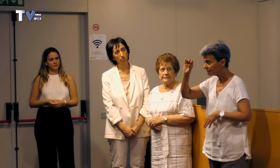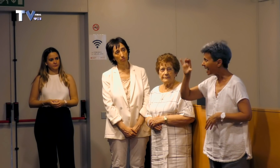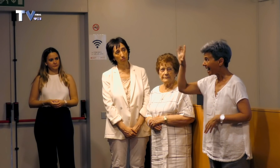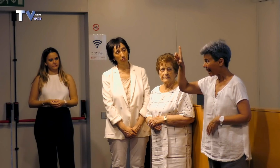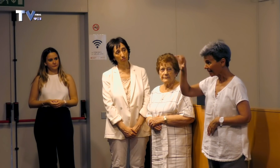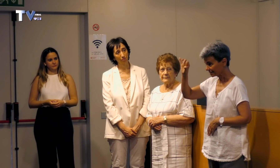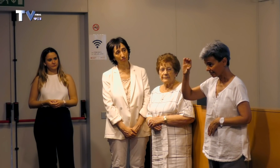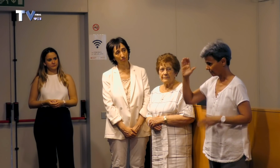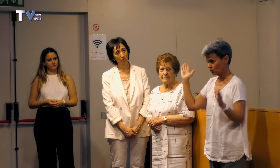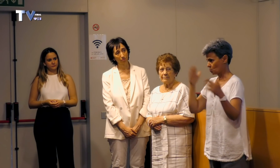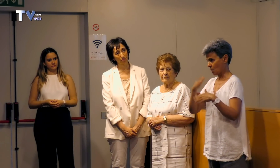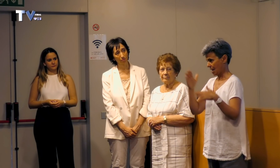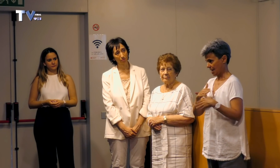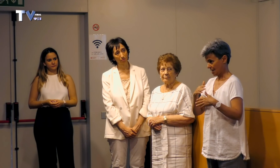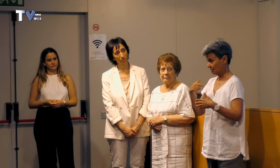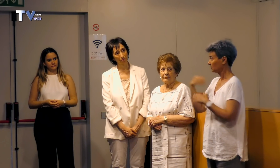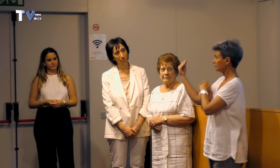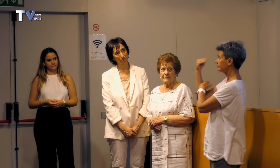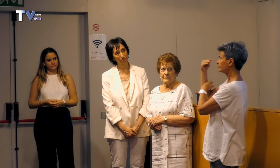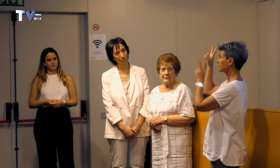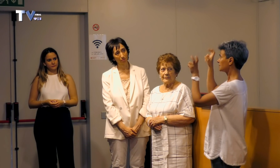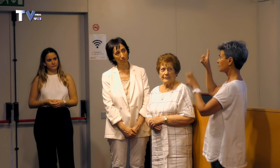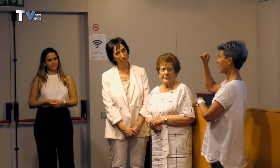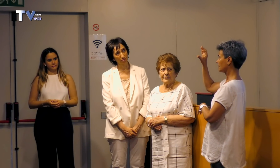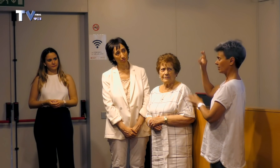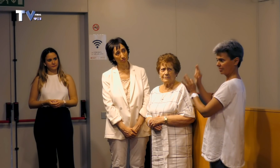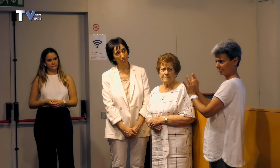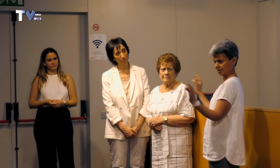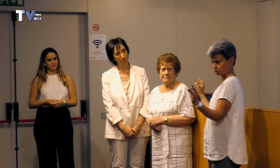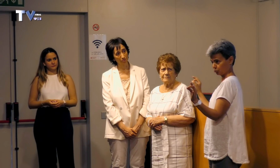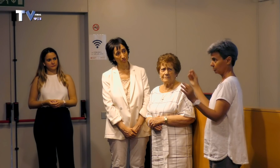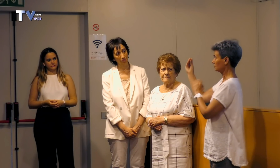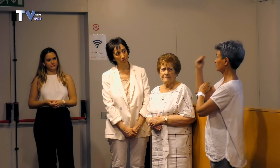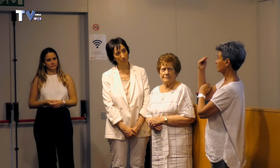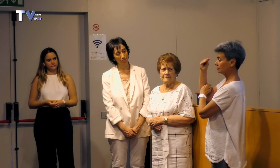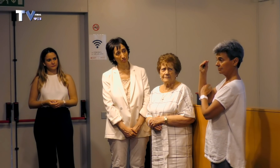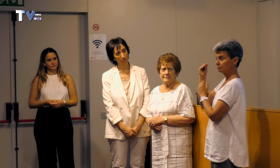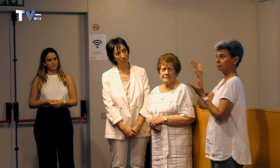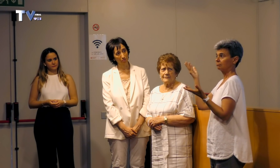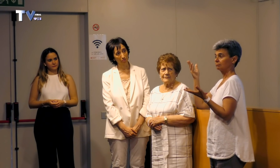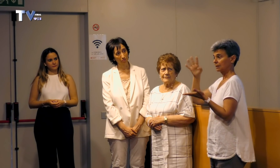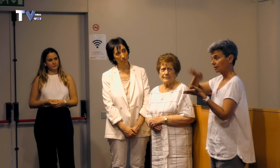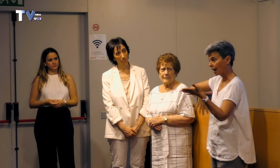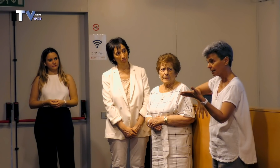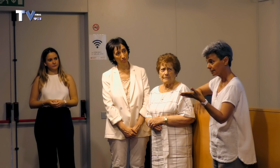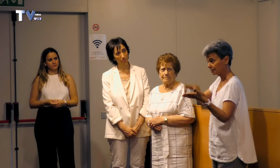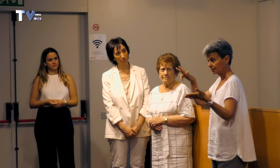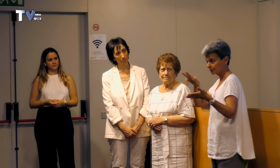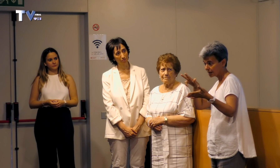quasi, perquè abans no teníem aquesta llei de l'ESC. I no teníem cap educació en llengua de